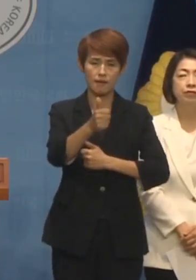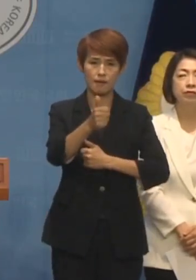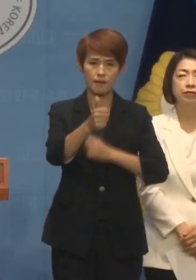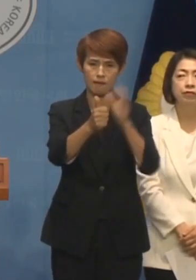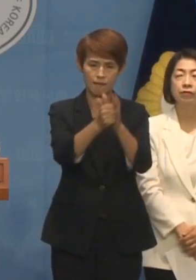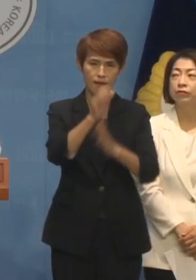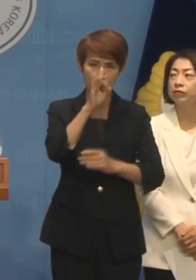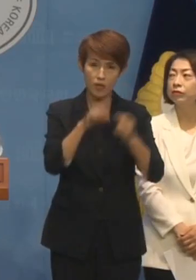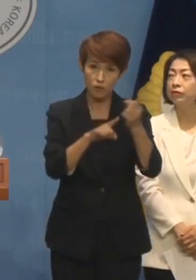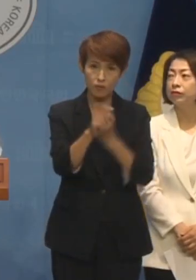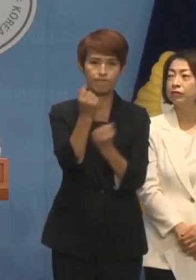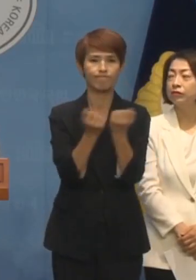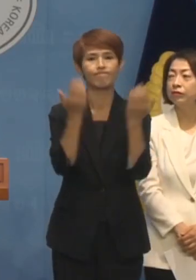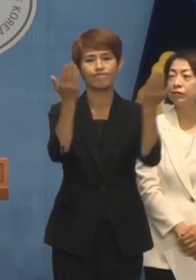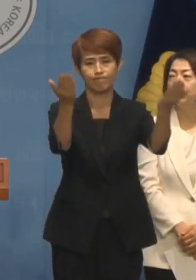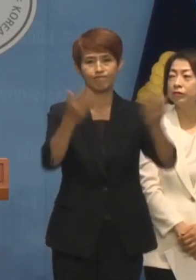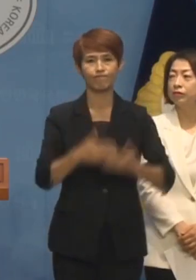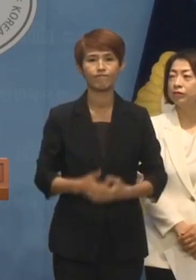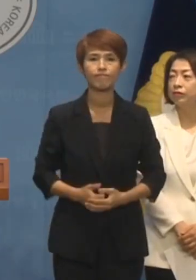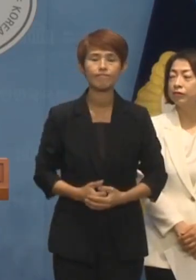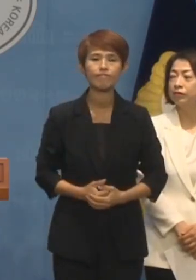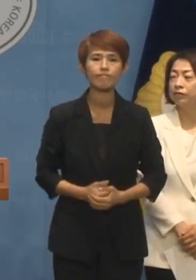하겠습니다. 노정면 의원님부터 하겠습니다.